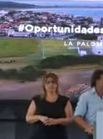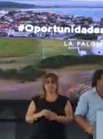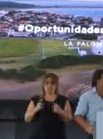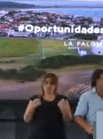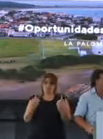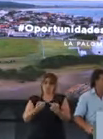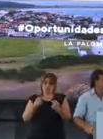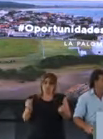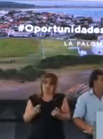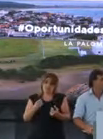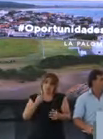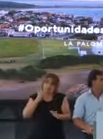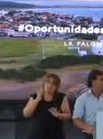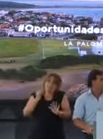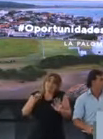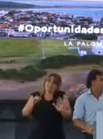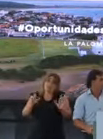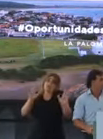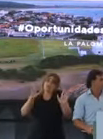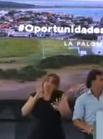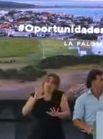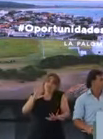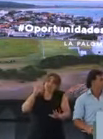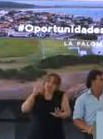Nosotros vamos a tratar de ser los preferidos, los elegidos.